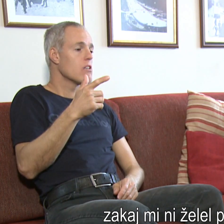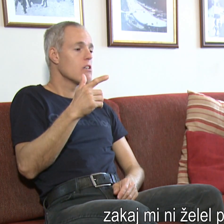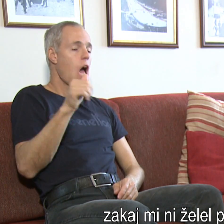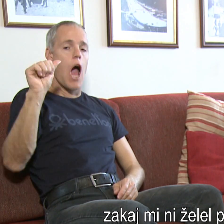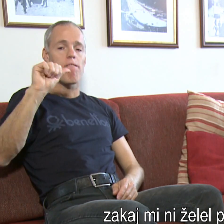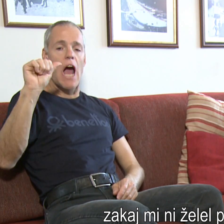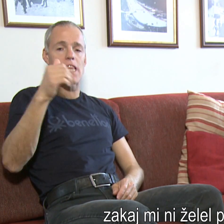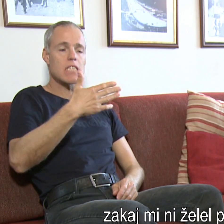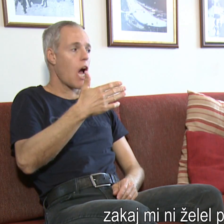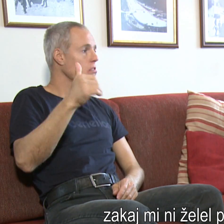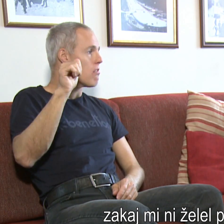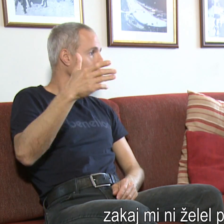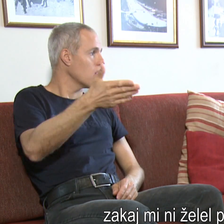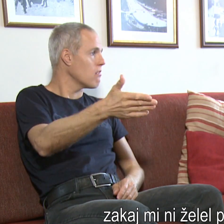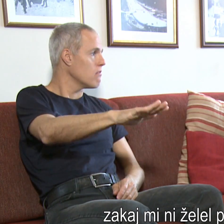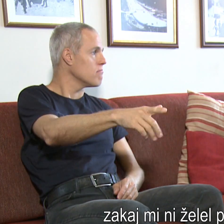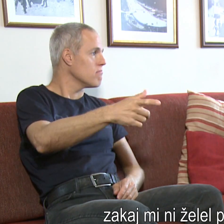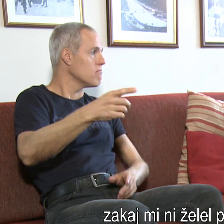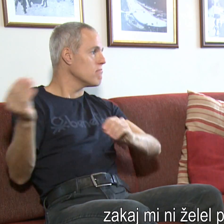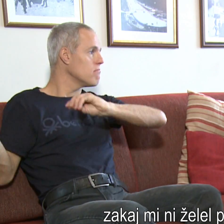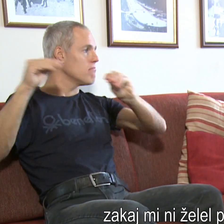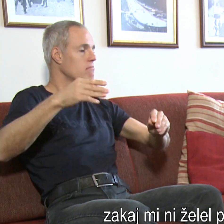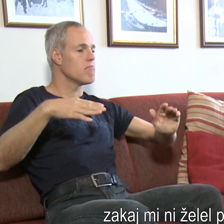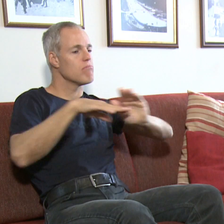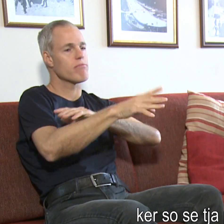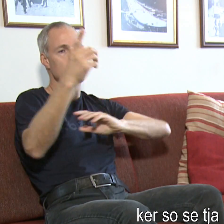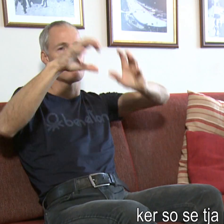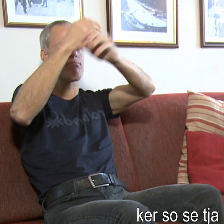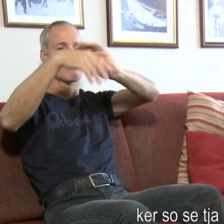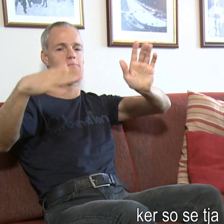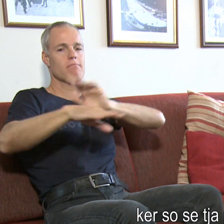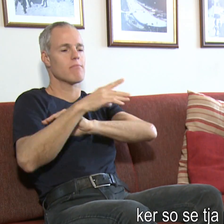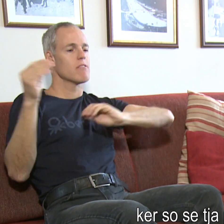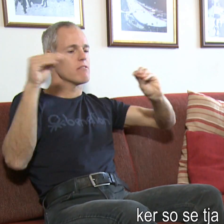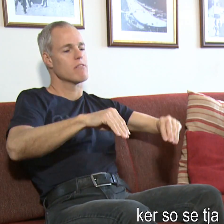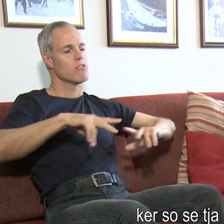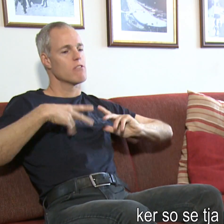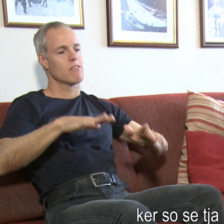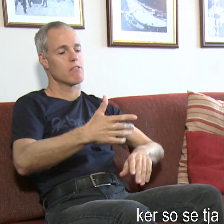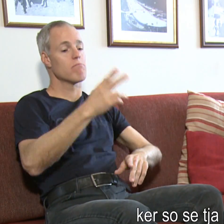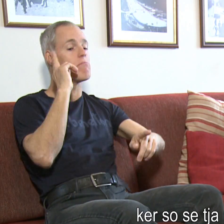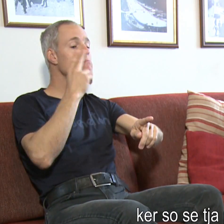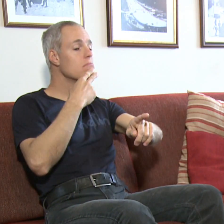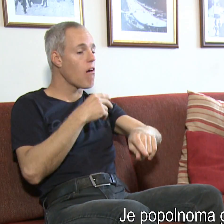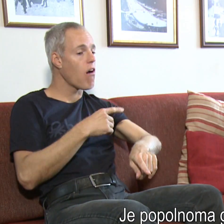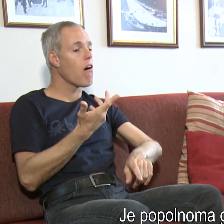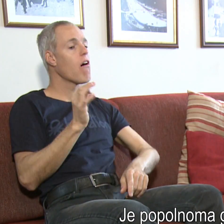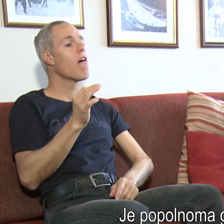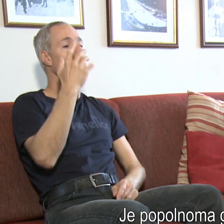easy. Und ich will wirklich eigentlich an die Tür gehen. Ich finde auch das Tempo nicht schaffen, aber redet zusammen und einfach in der zweiten Zimmer redet zusammen